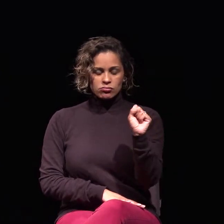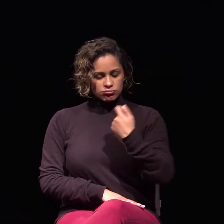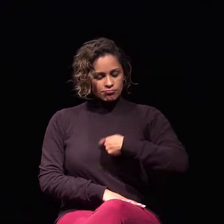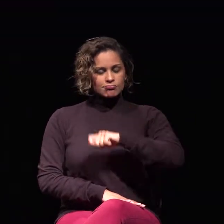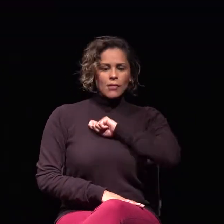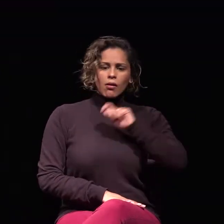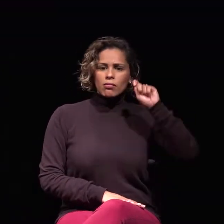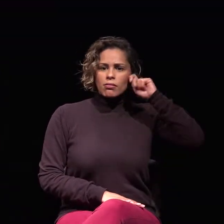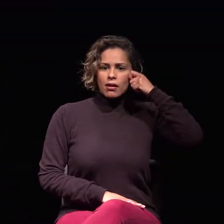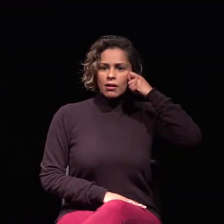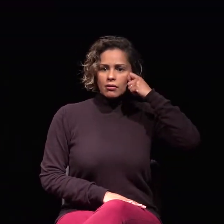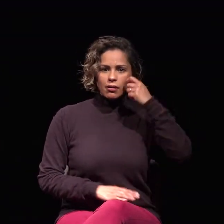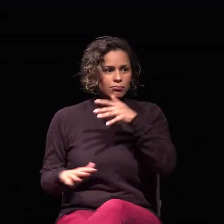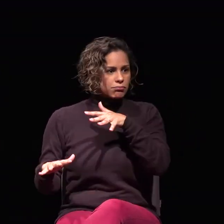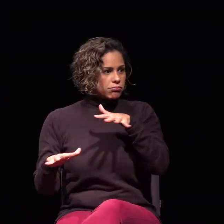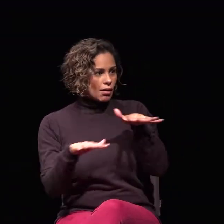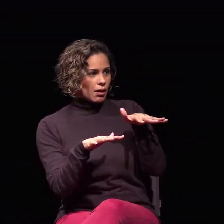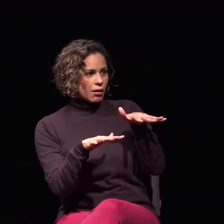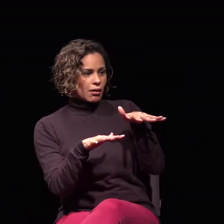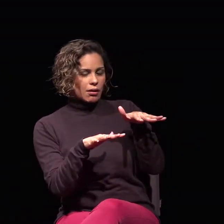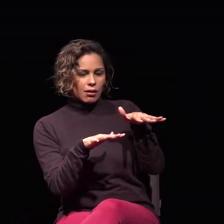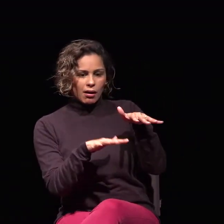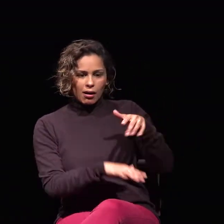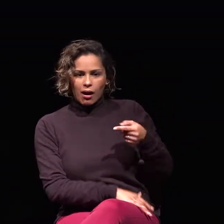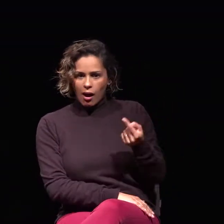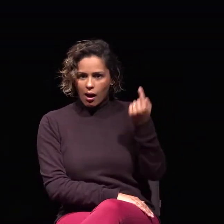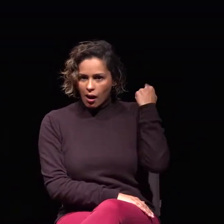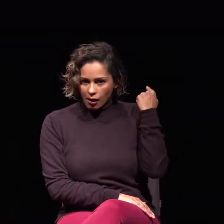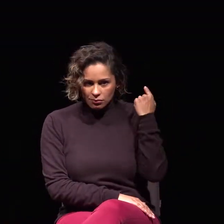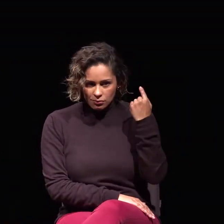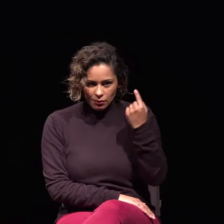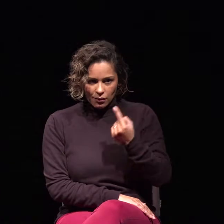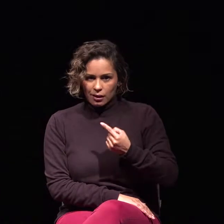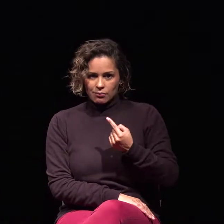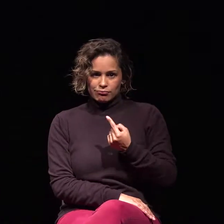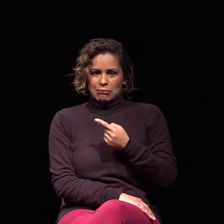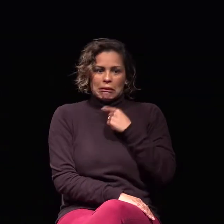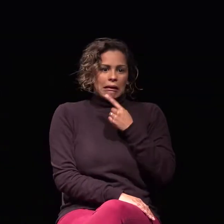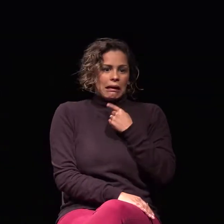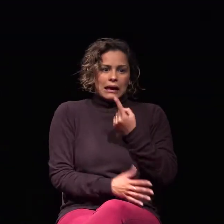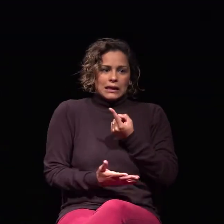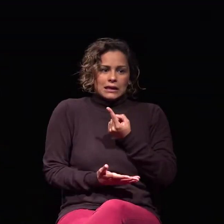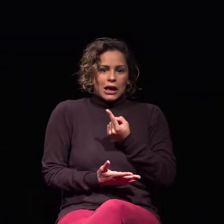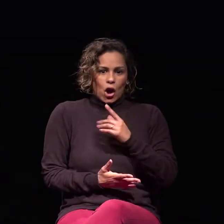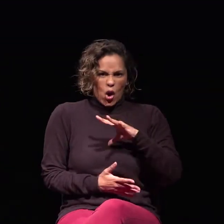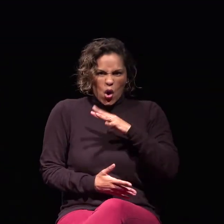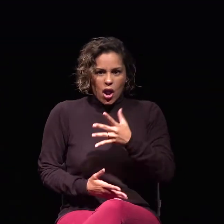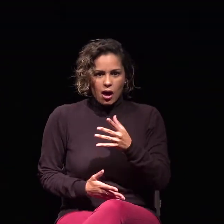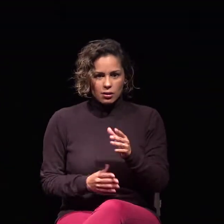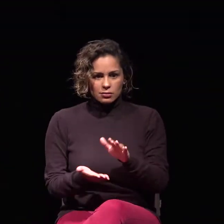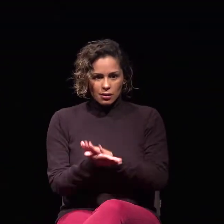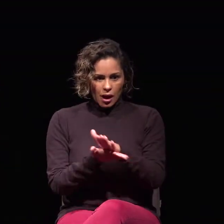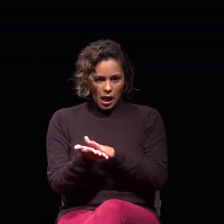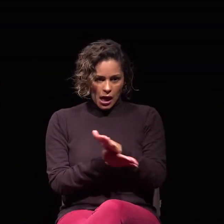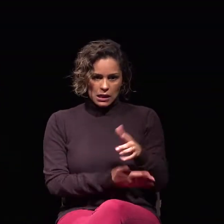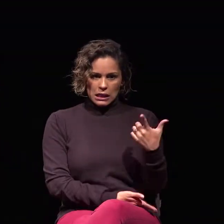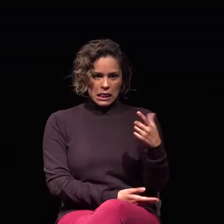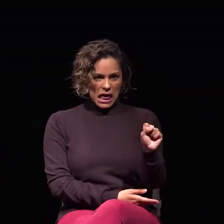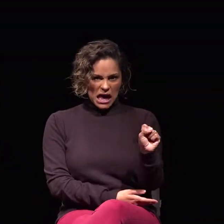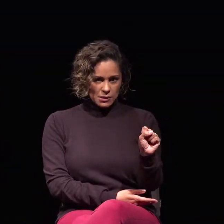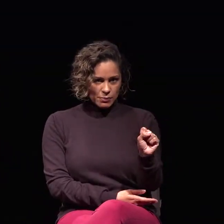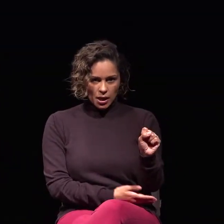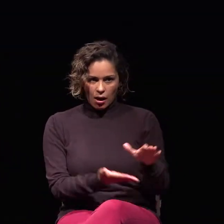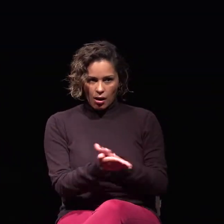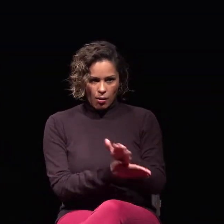com determinação. Isso ninguém falava, porque a palavra lésbica ninguém dizia. Os